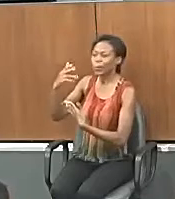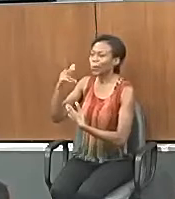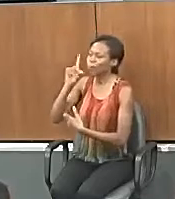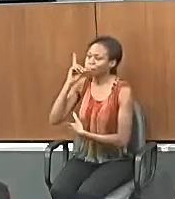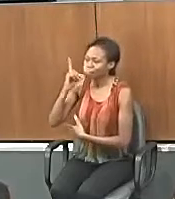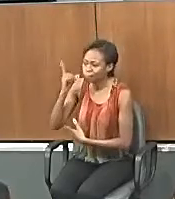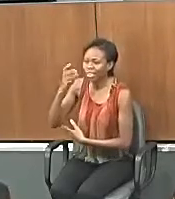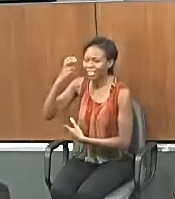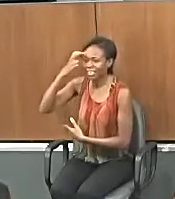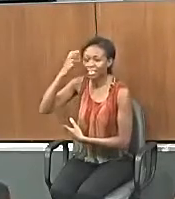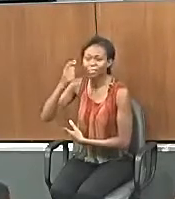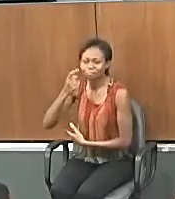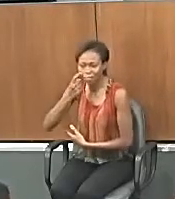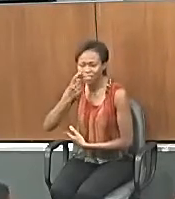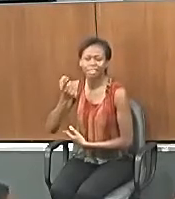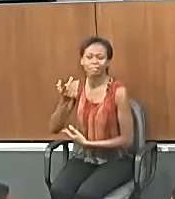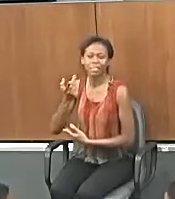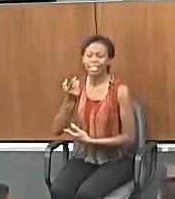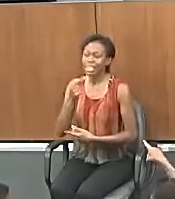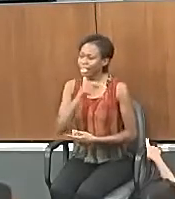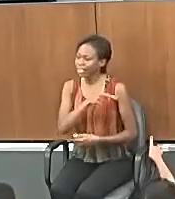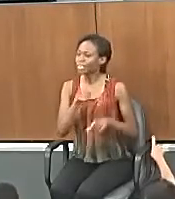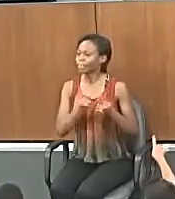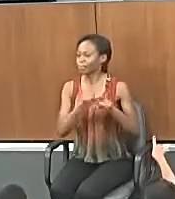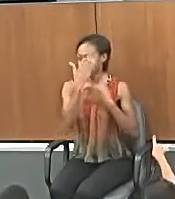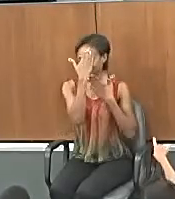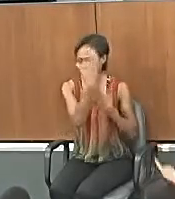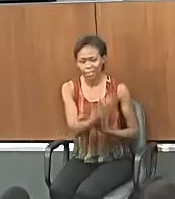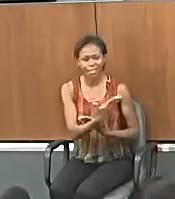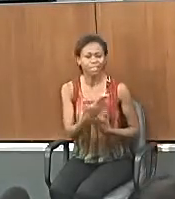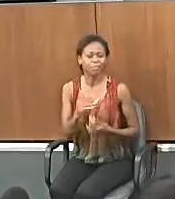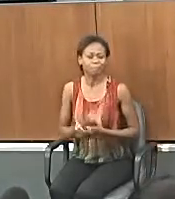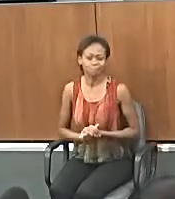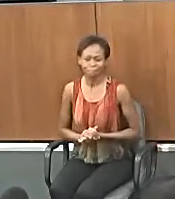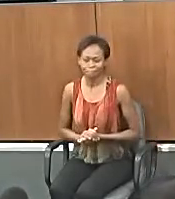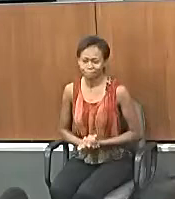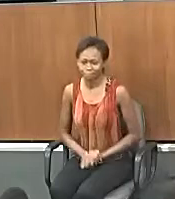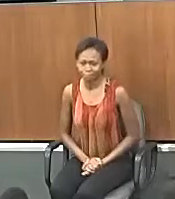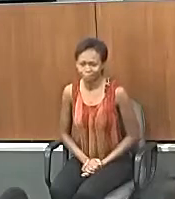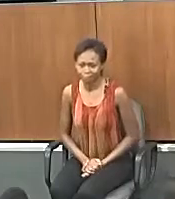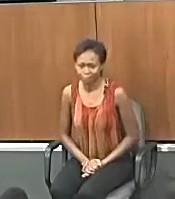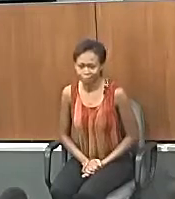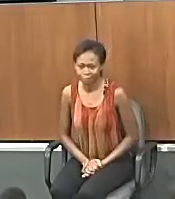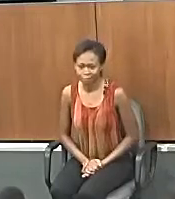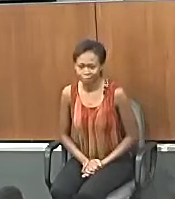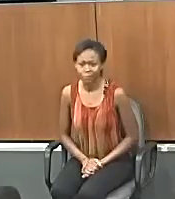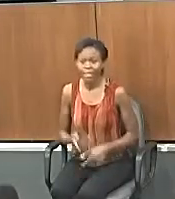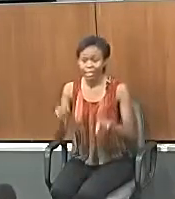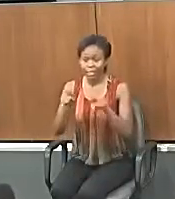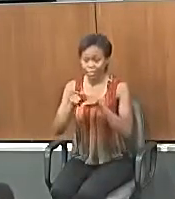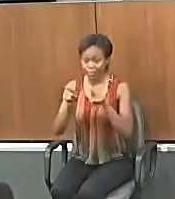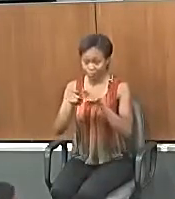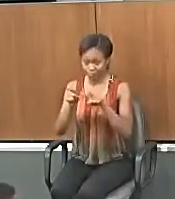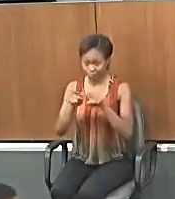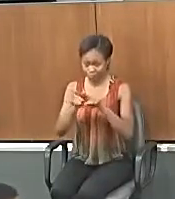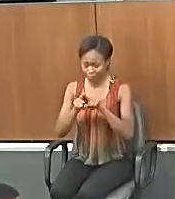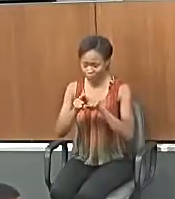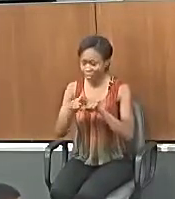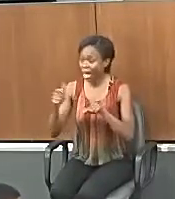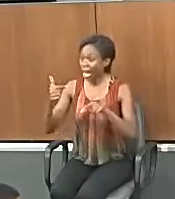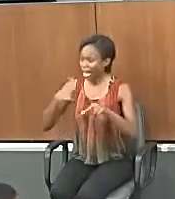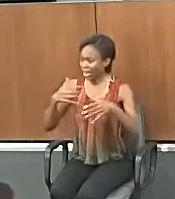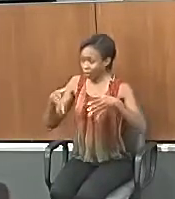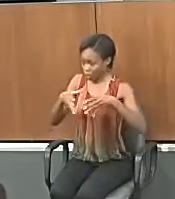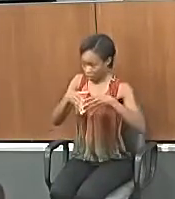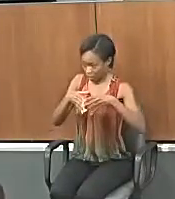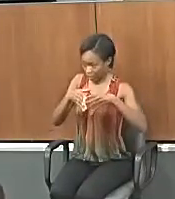pessoa com deficiência e o senhor pelo trabalho em tá bom muito obrigado e junto por fazer parte da comissão de